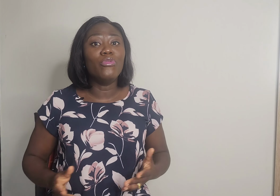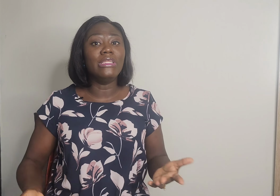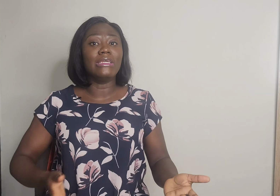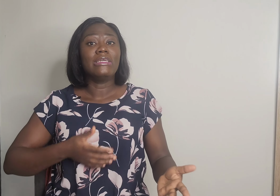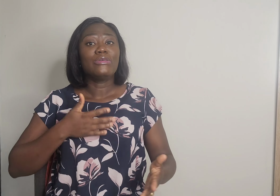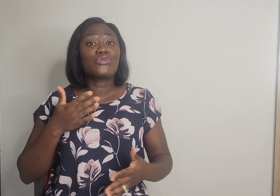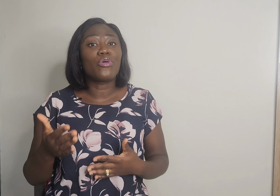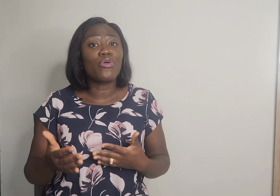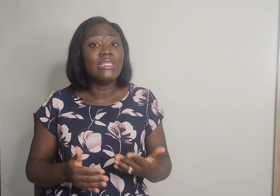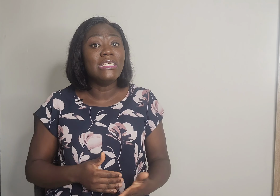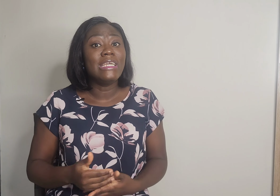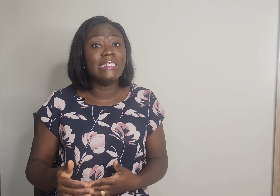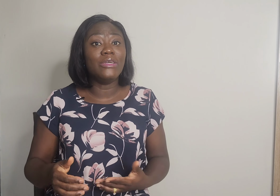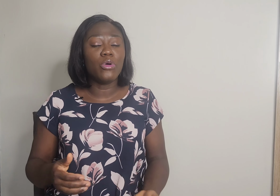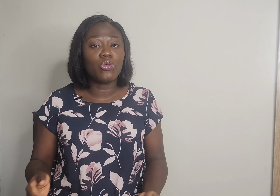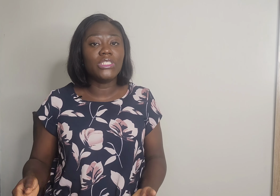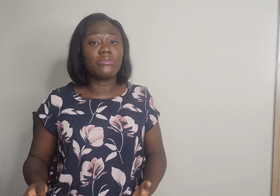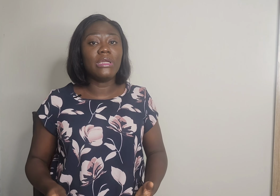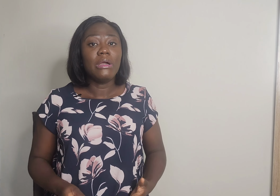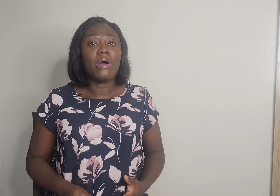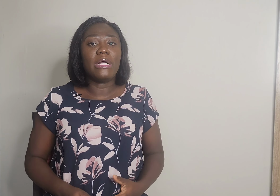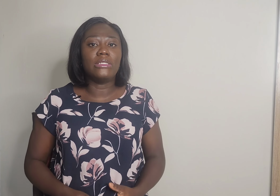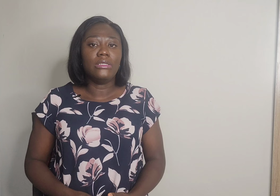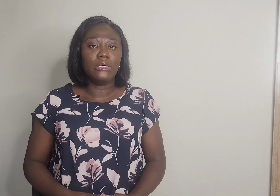lè sọ̀rọ̀ ní èdè wọn. Kò ń ṣe pé màmá ṣe